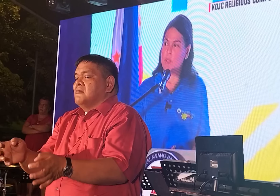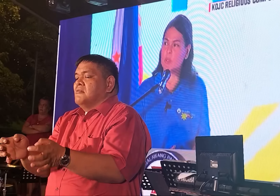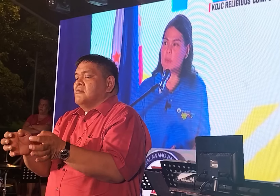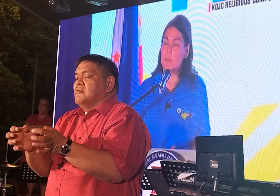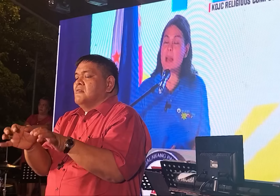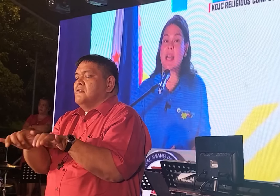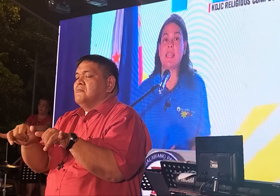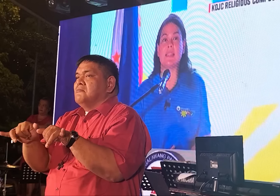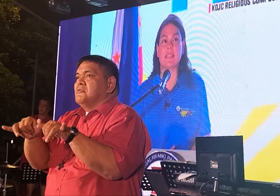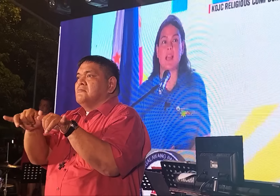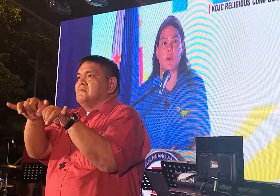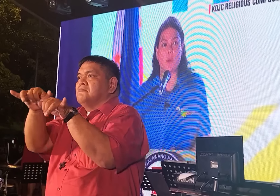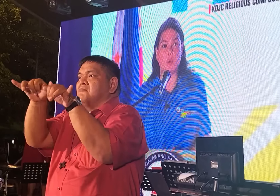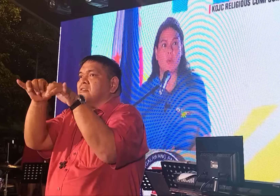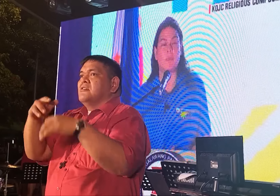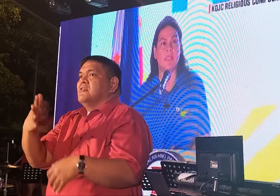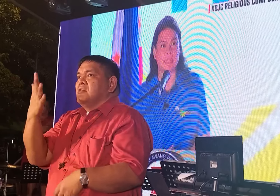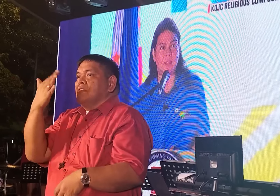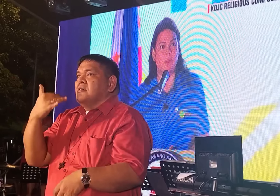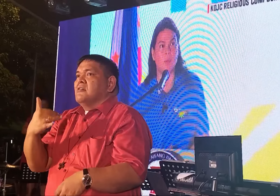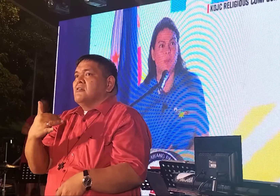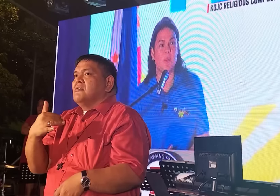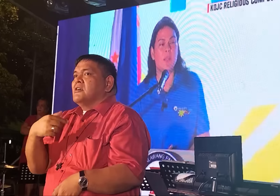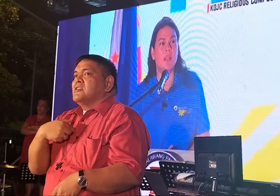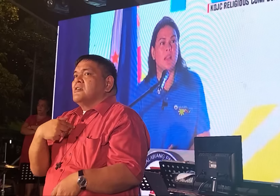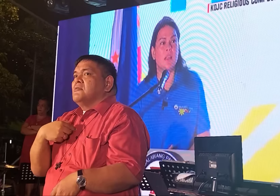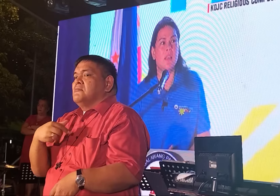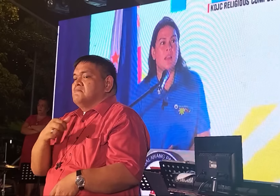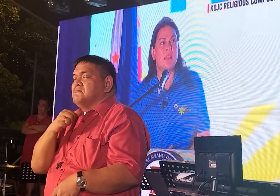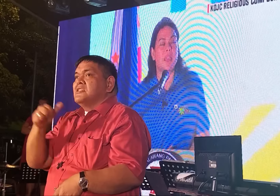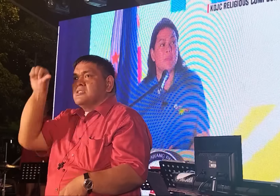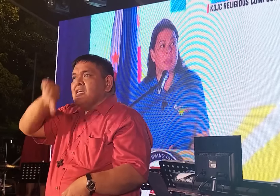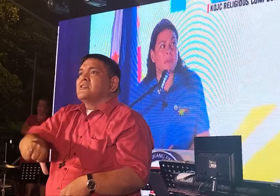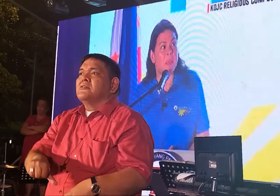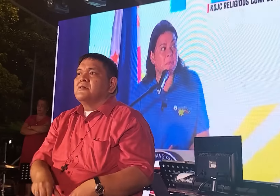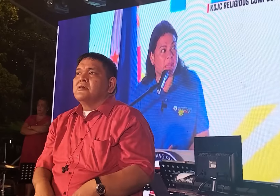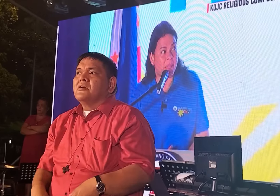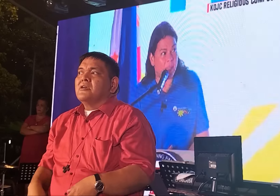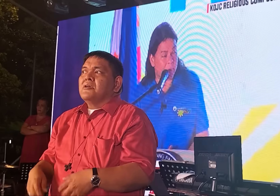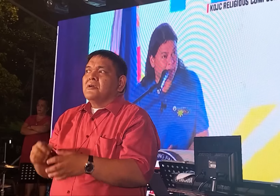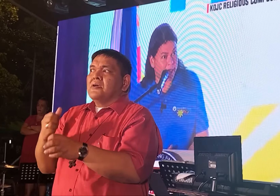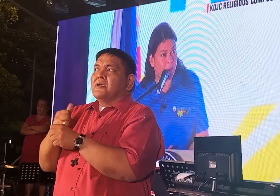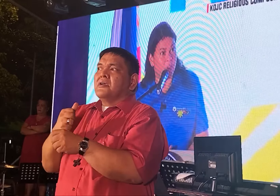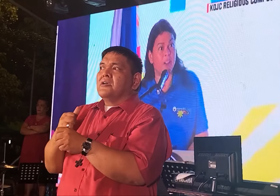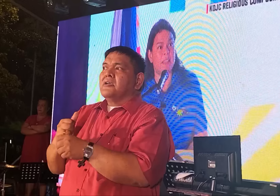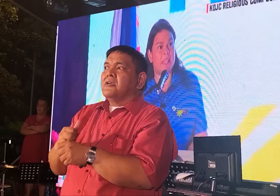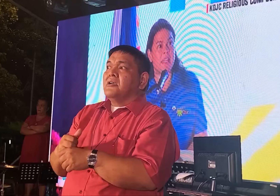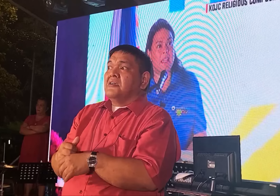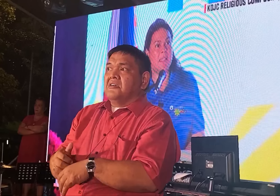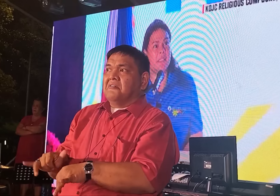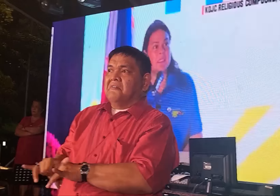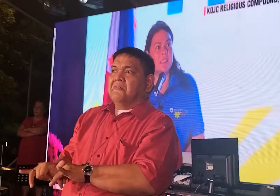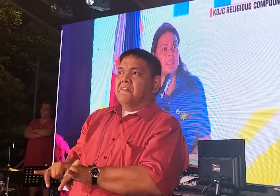competition. Bakit ako matatalo? They may be a